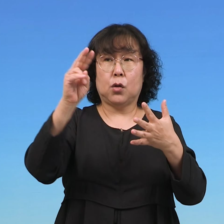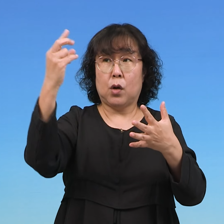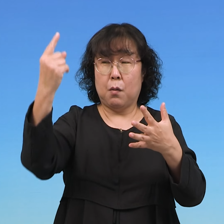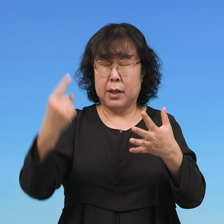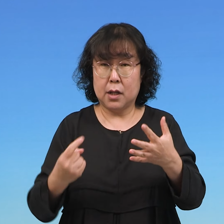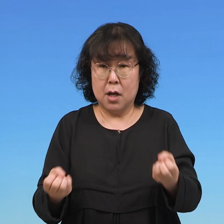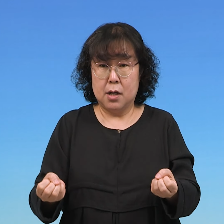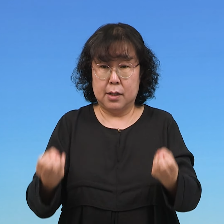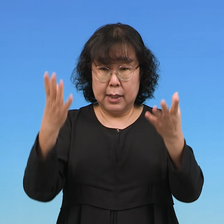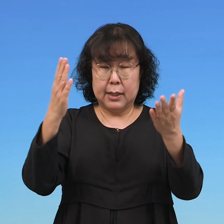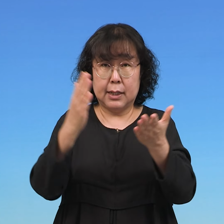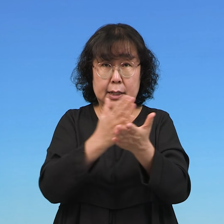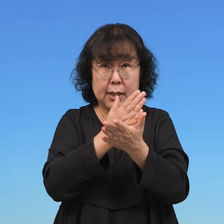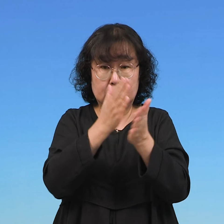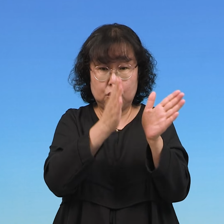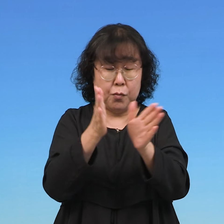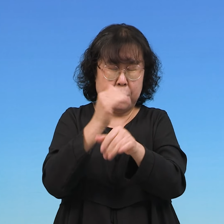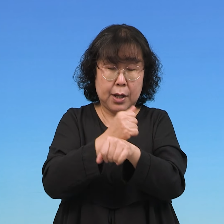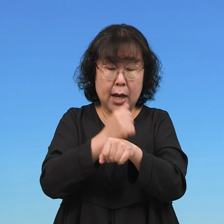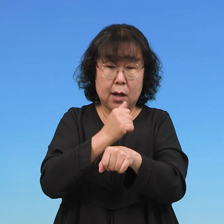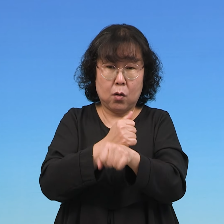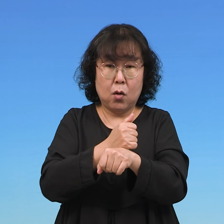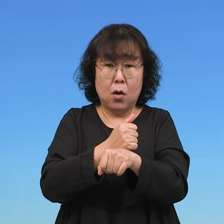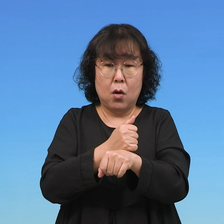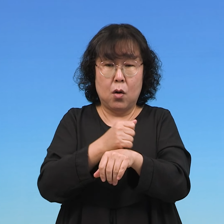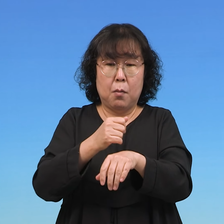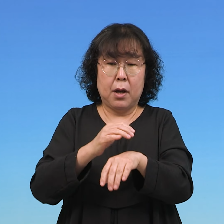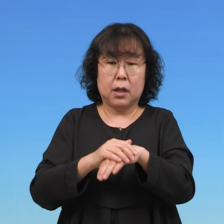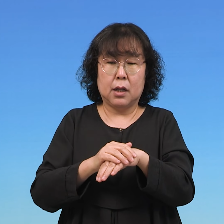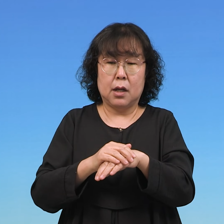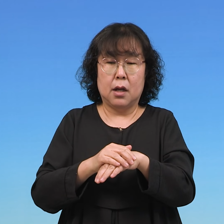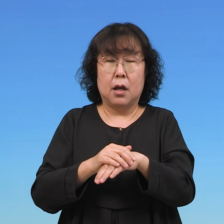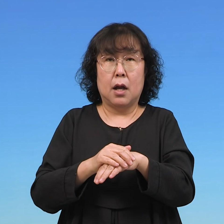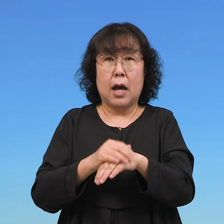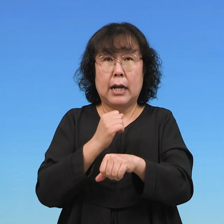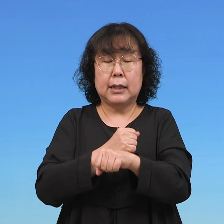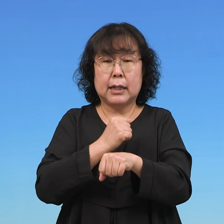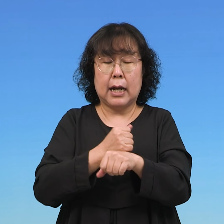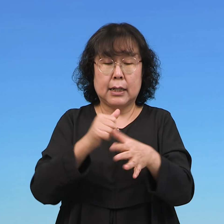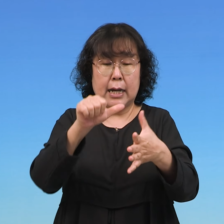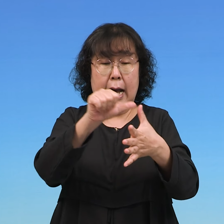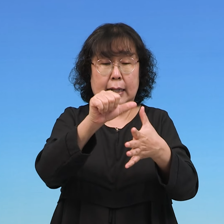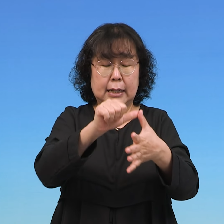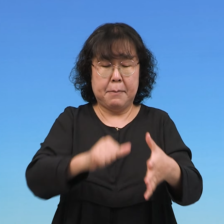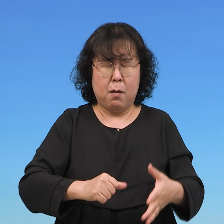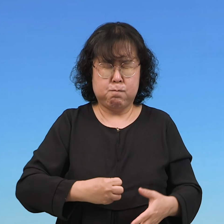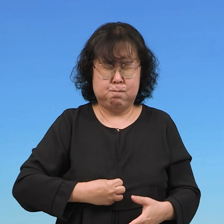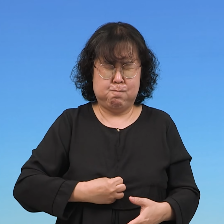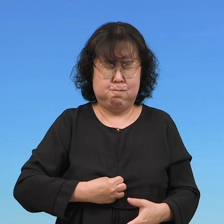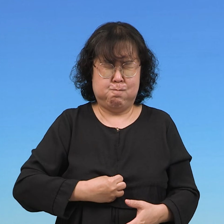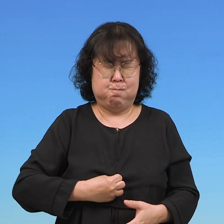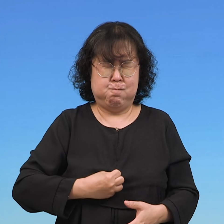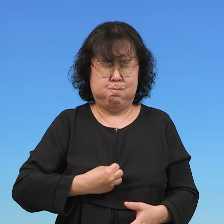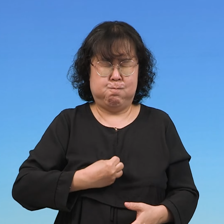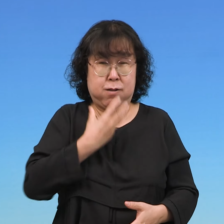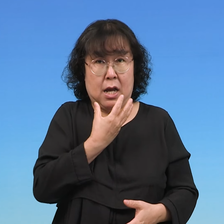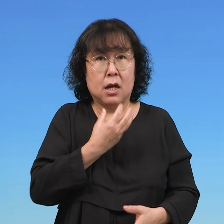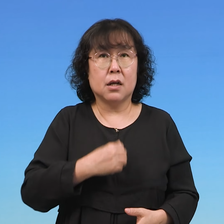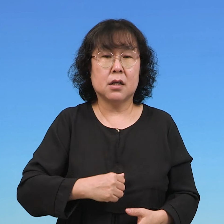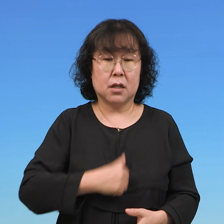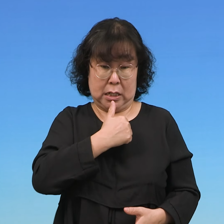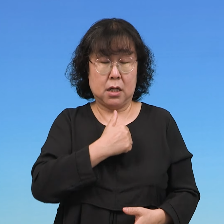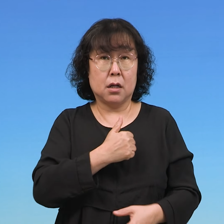잔치를 배설하고 막 송아지를 잡고 그러니까 아들이 격분하거든요. 그 격분하는 그